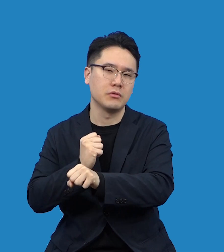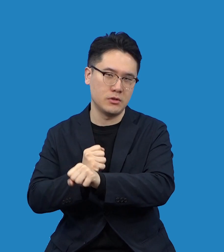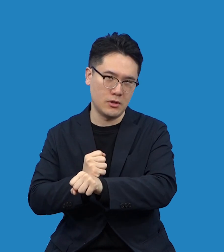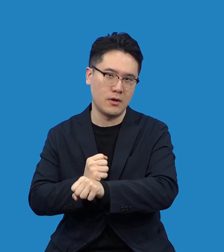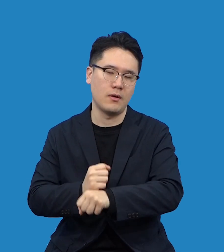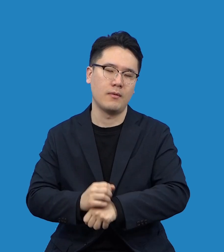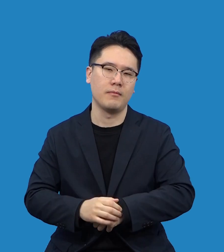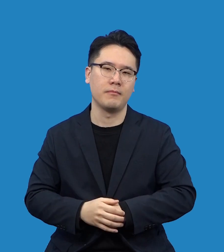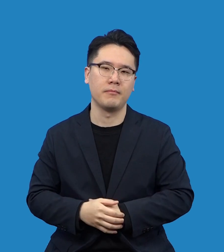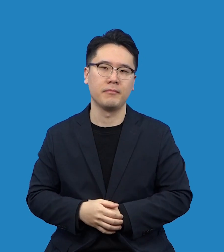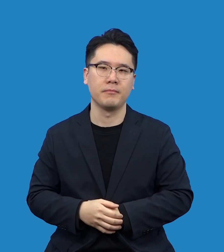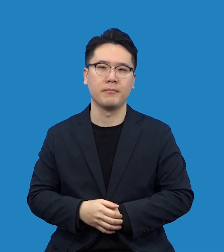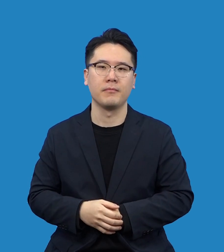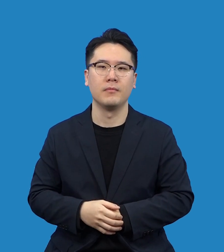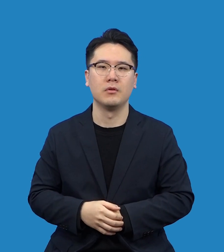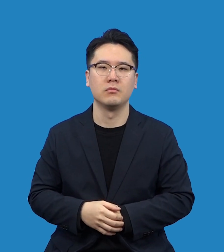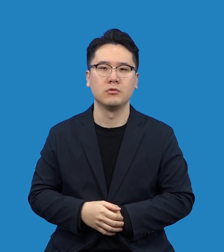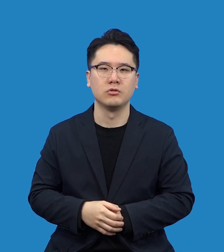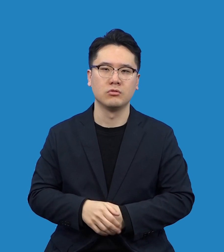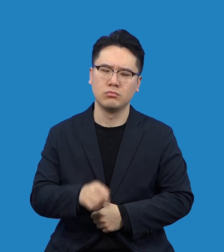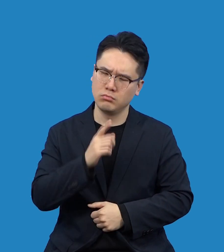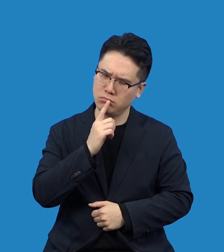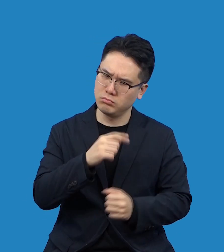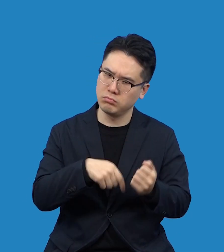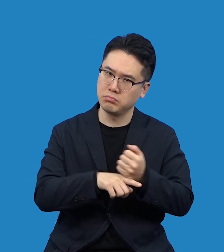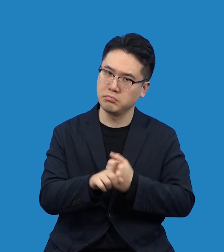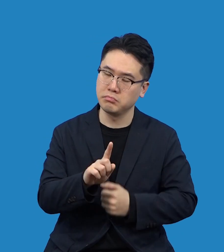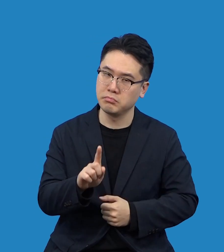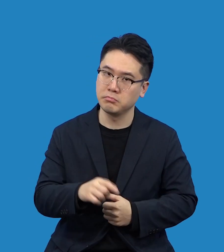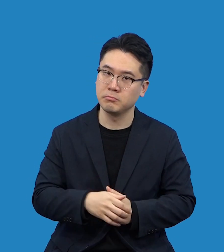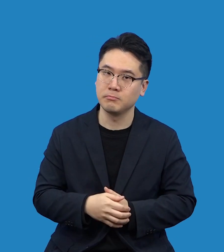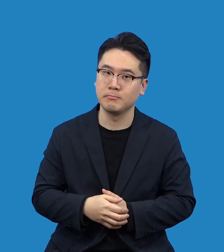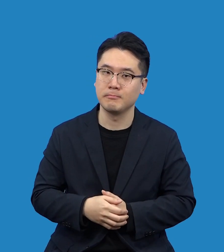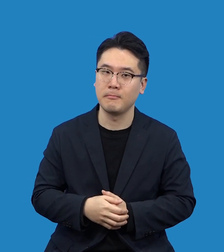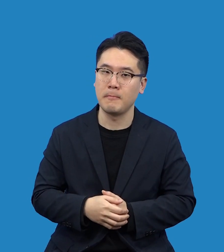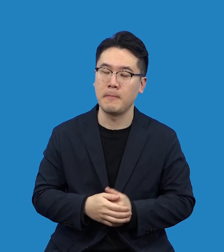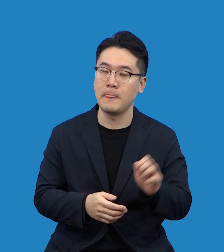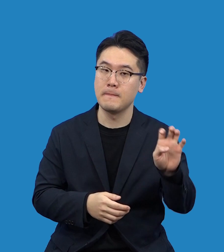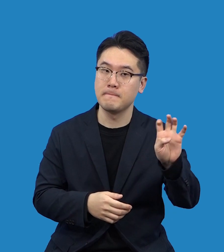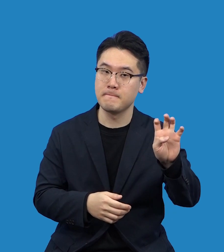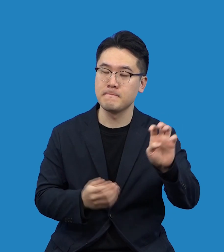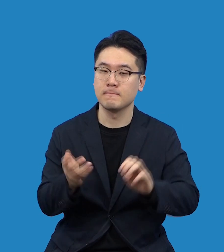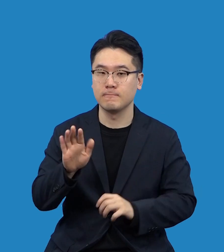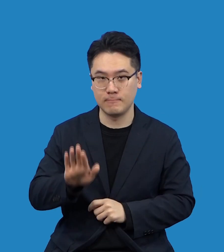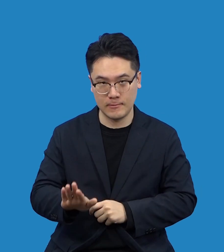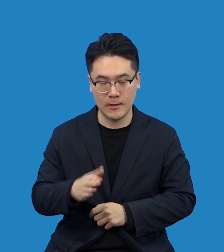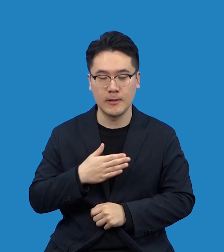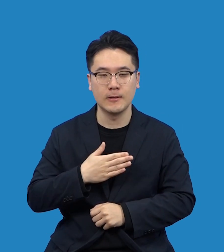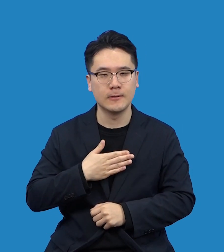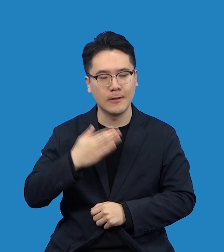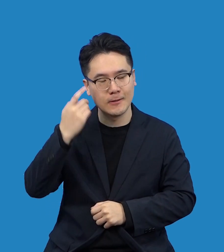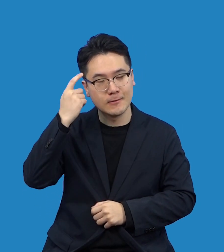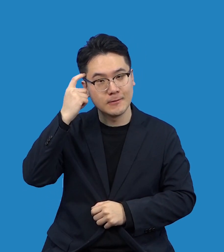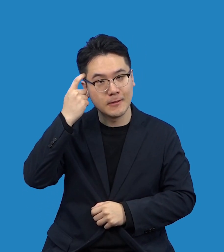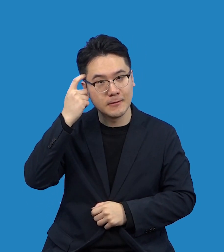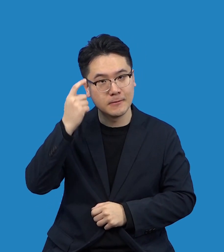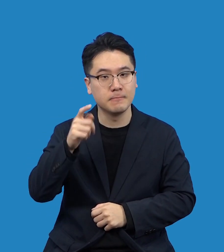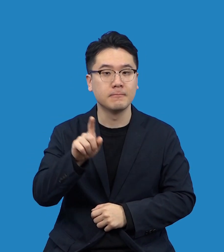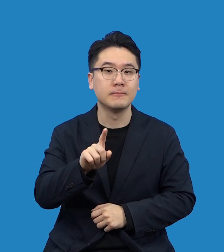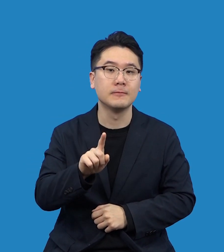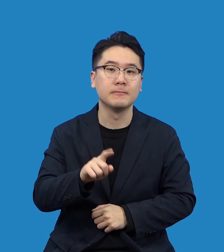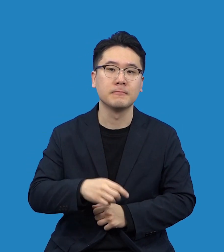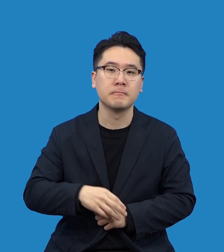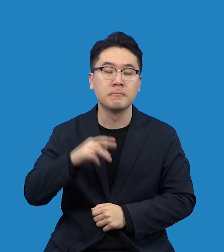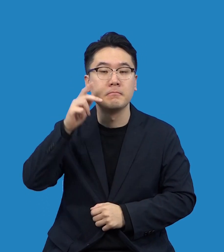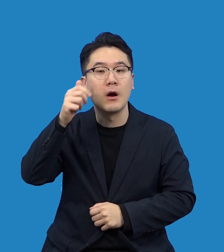것이니라. 이건 뭔 얘기입니까? 40절에 그러나 내 뜻에는 바울이